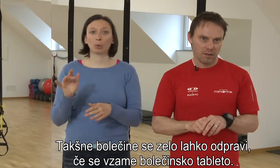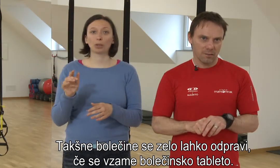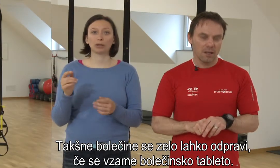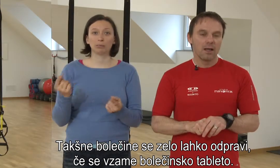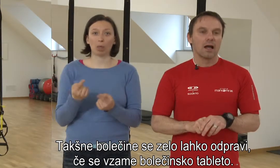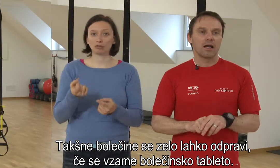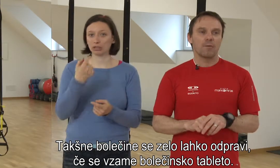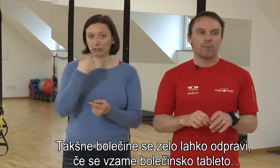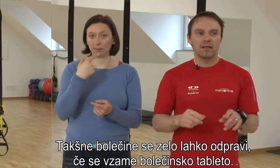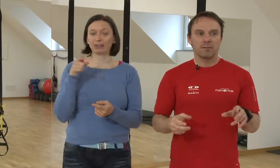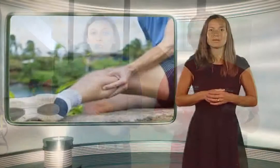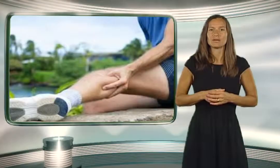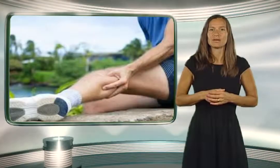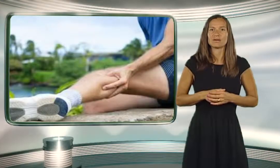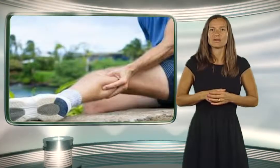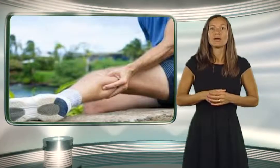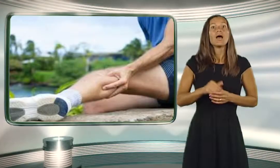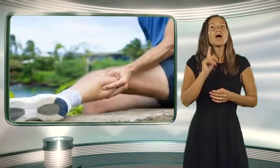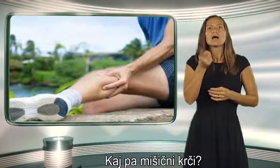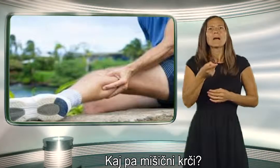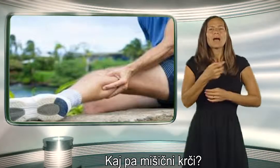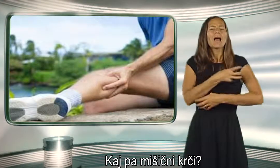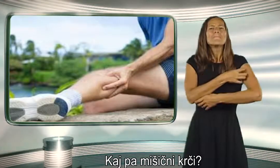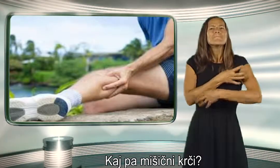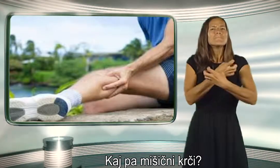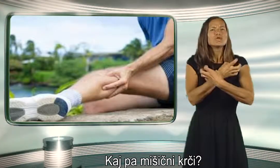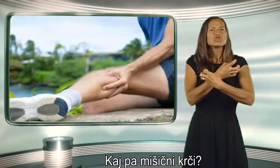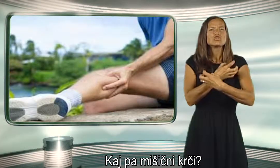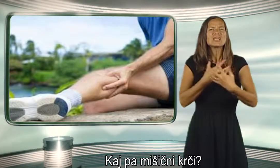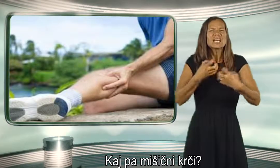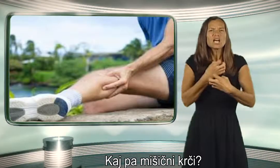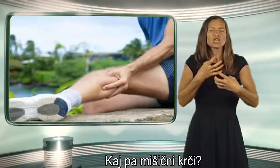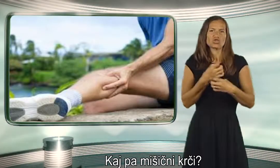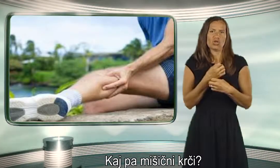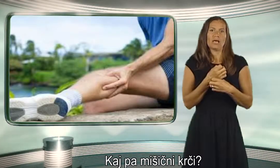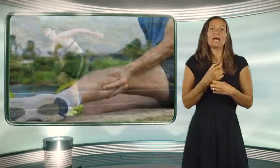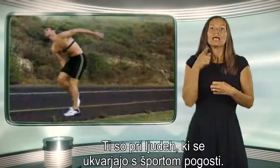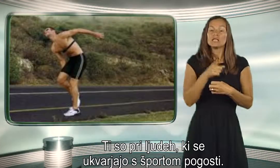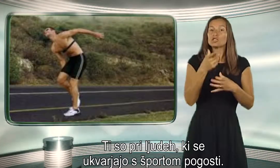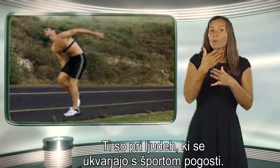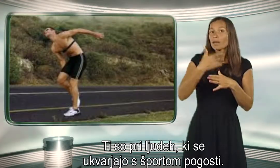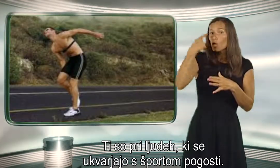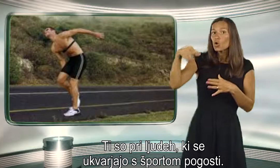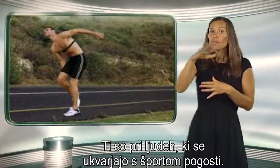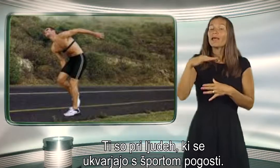tableta. Kar pa pomeni, da Kaj pa mišični krči? Ti so pri ljudeh, ki se ukvarjajo s